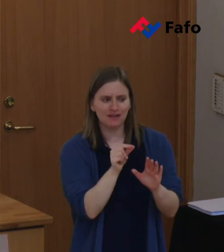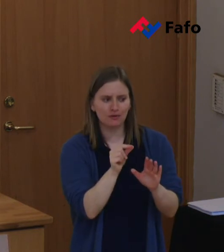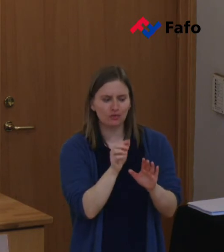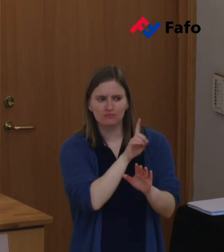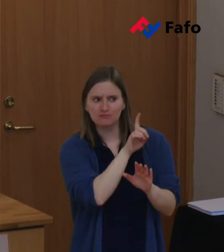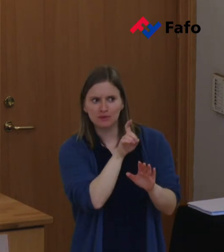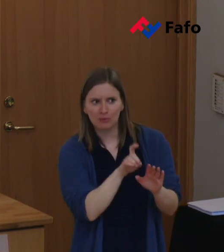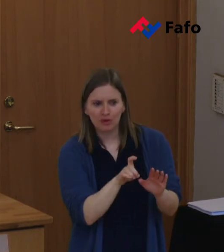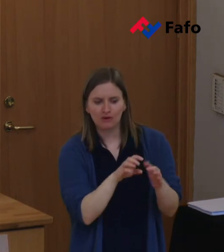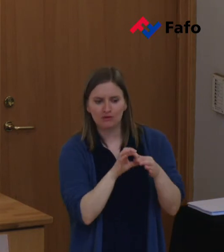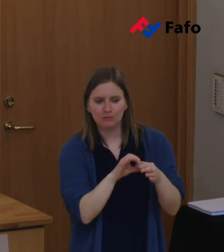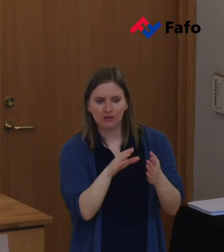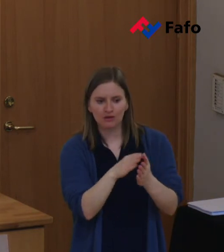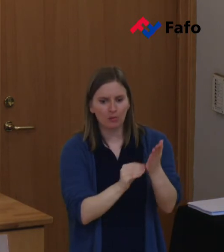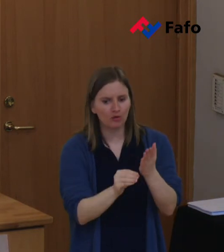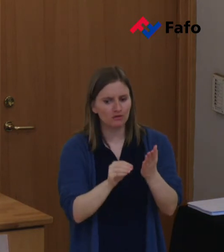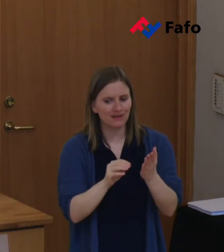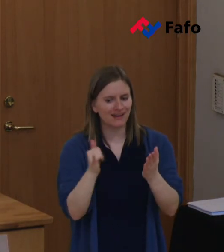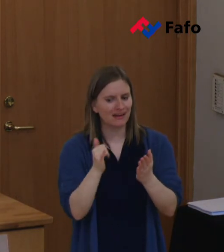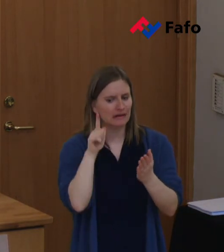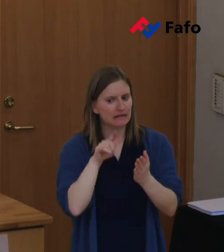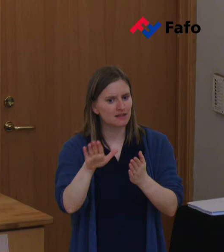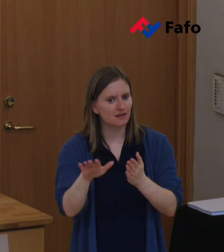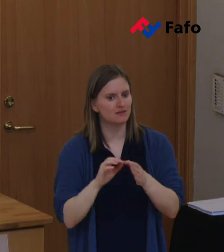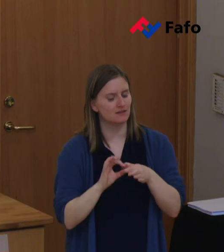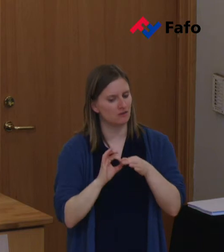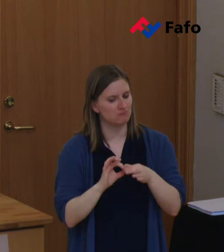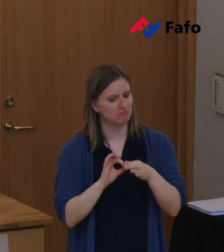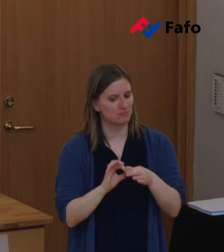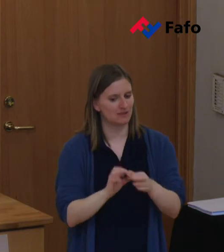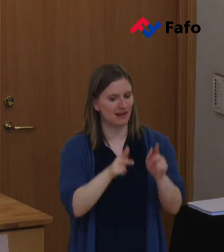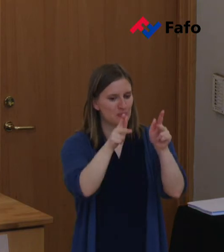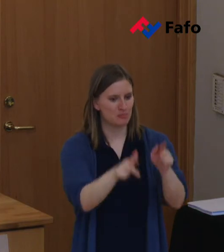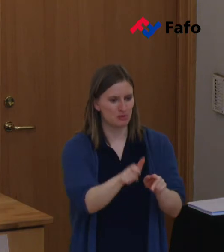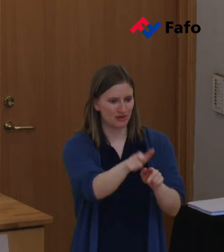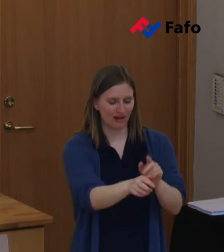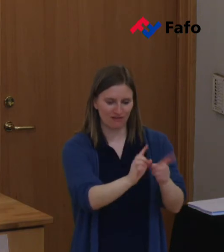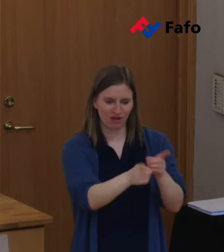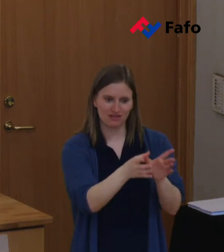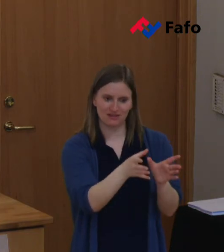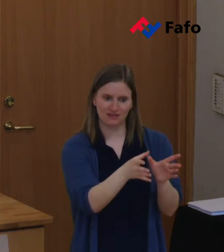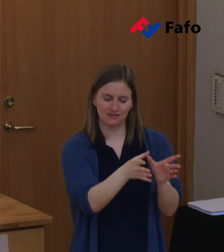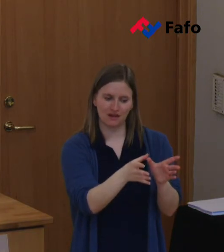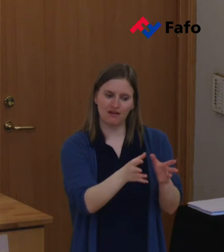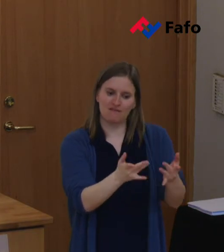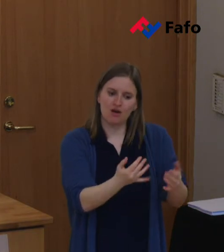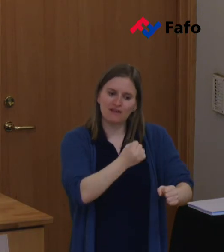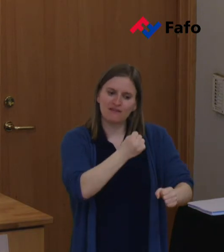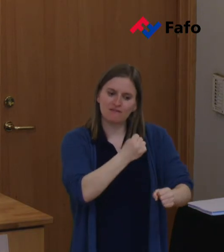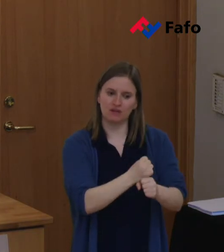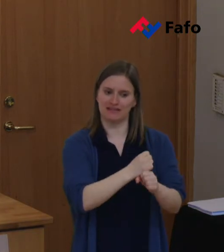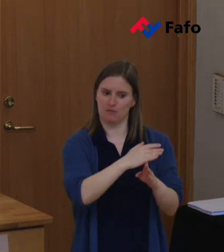spørrende til i rapporten til Inge-Lise knyttet til det brukervalget. Altså, hva det man faktisk